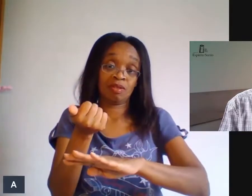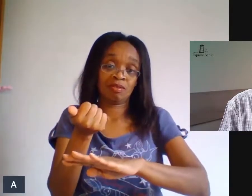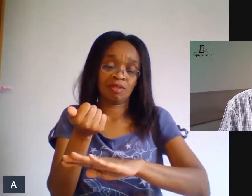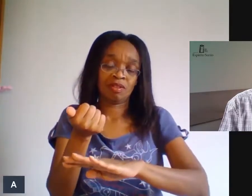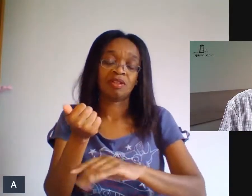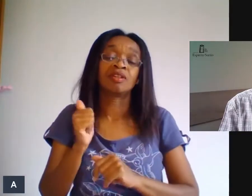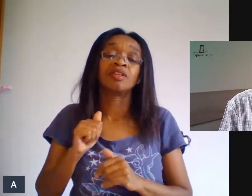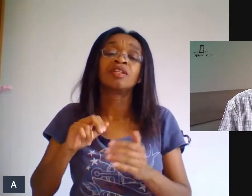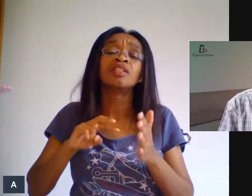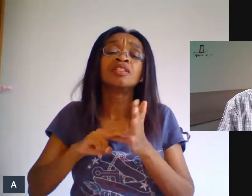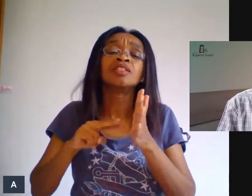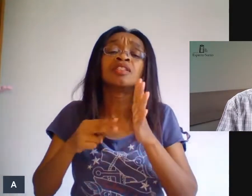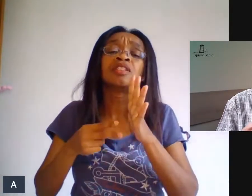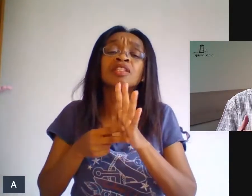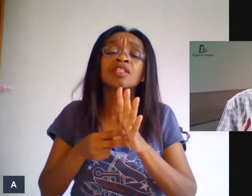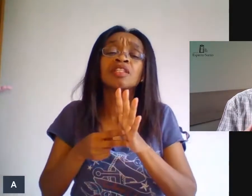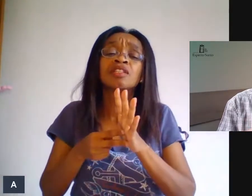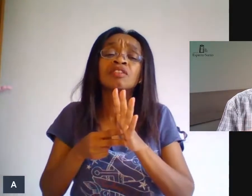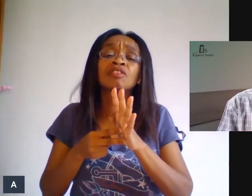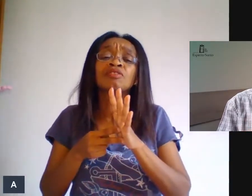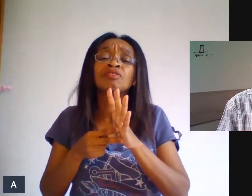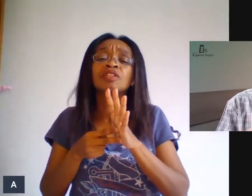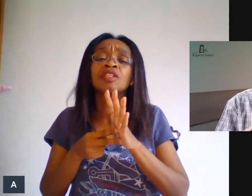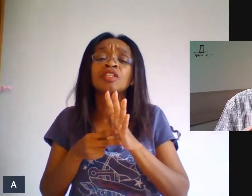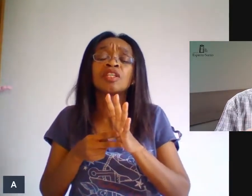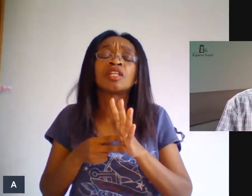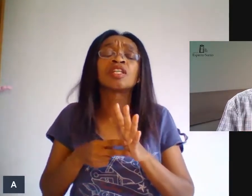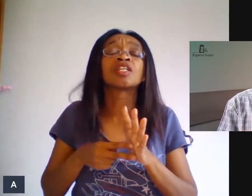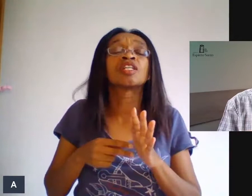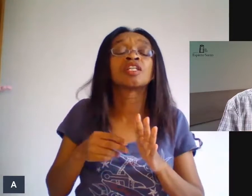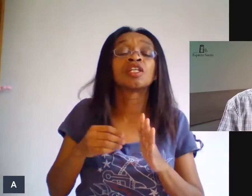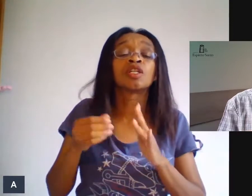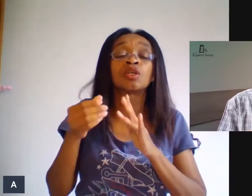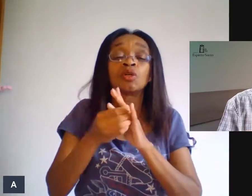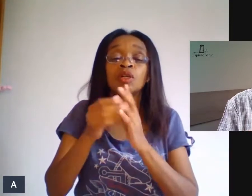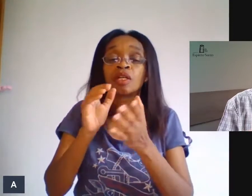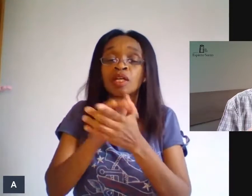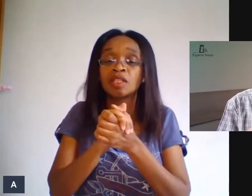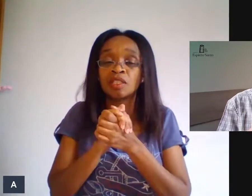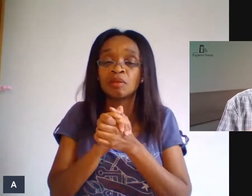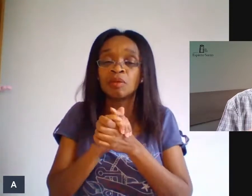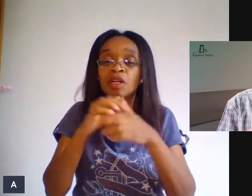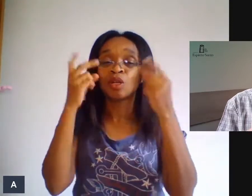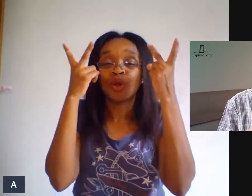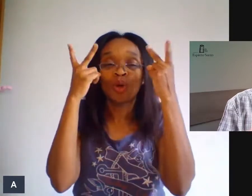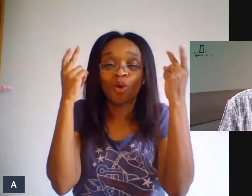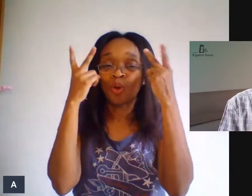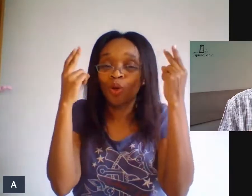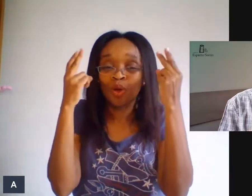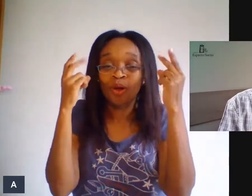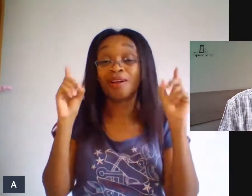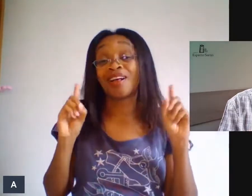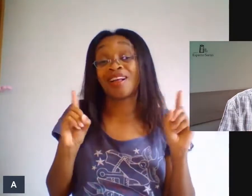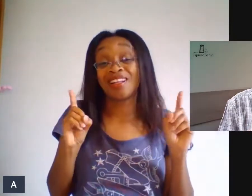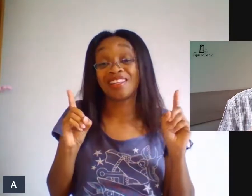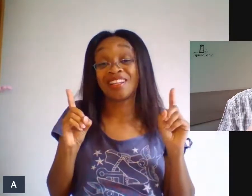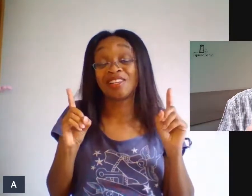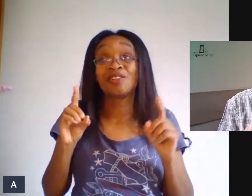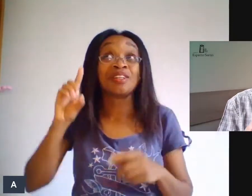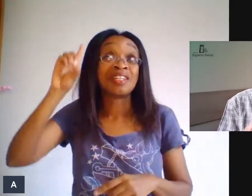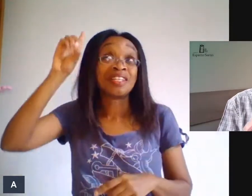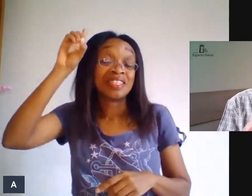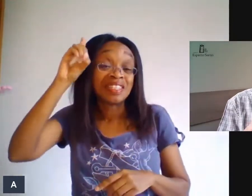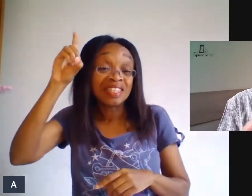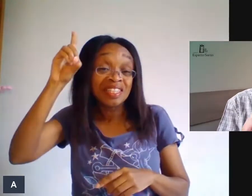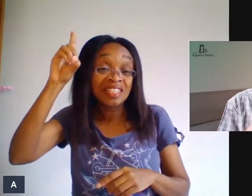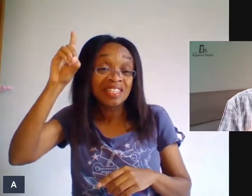isso? É uma vocação que vai além do natural, claro, né? Então, é uma vocação que está mais ligada à